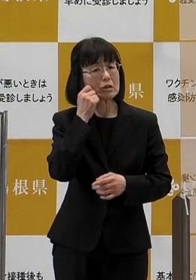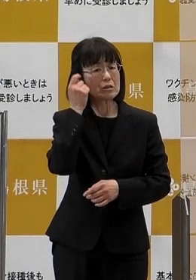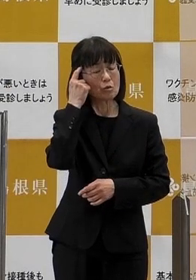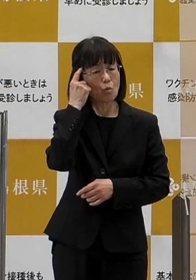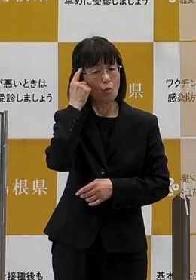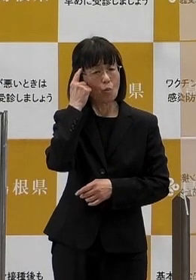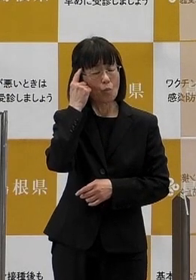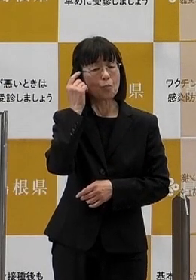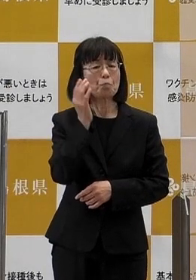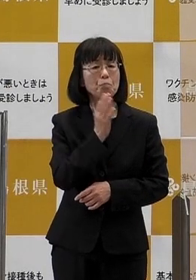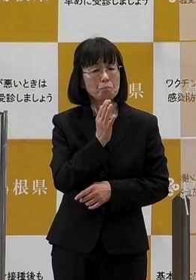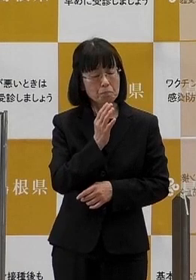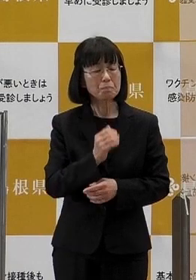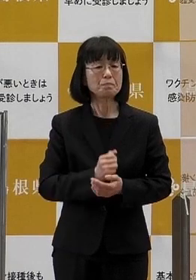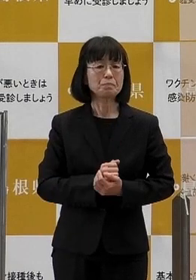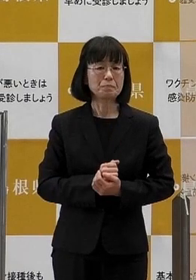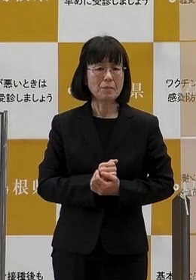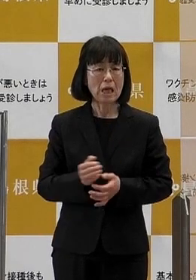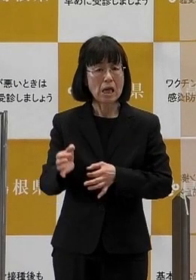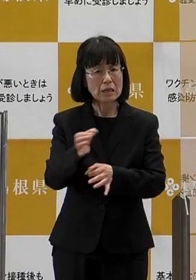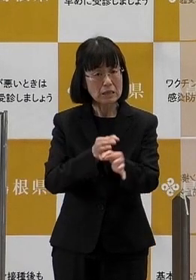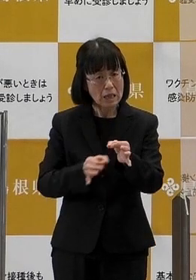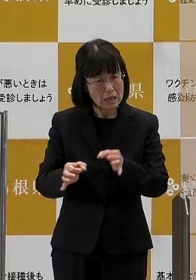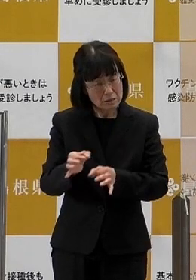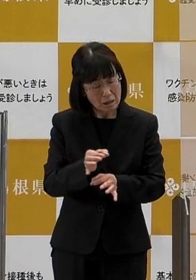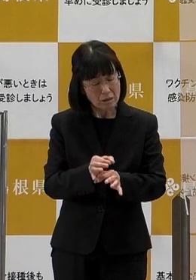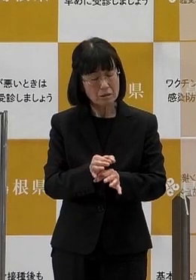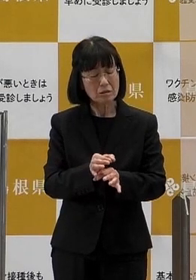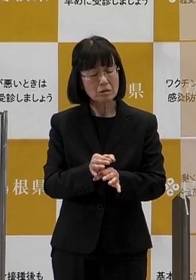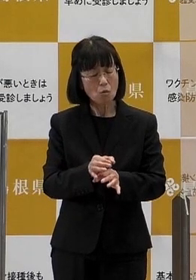決して経済との両立はできない。